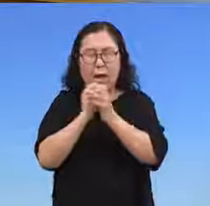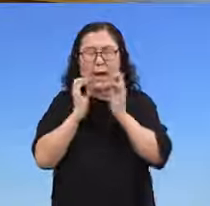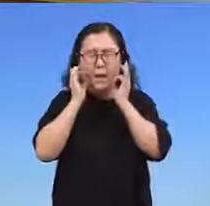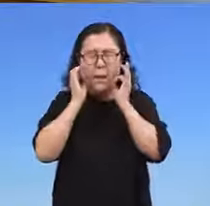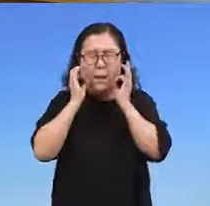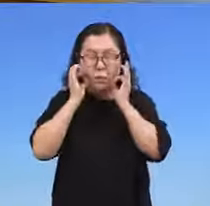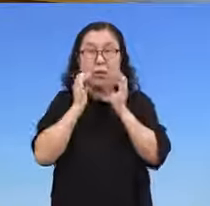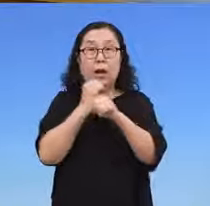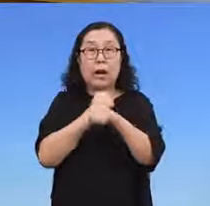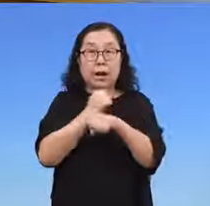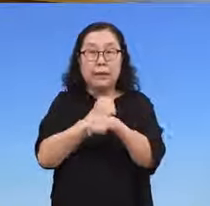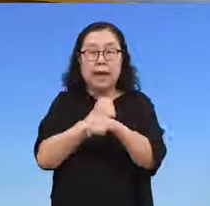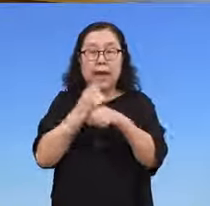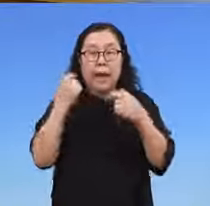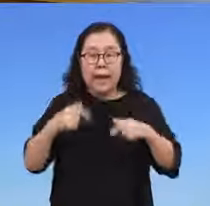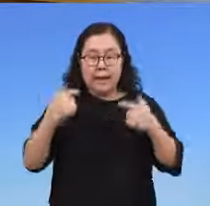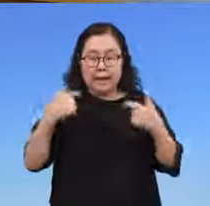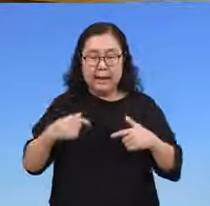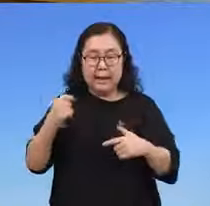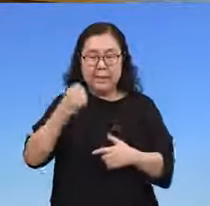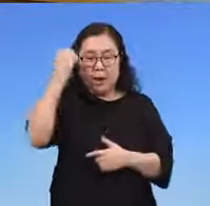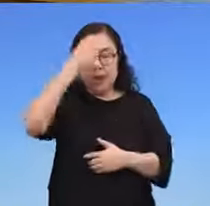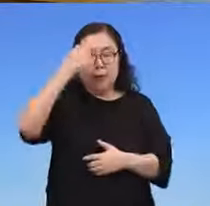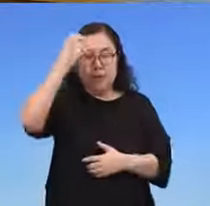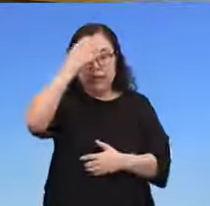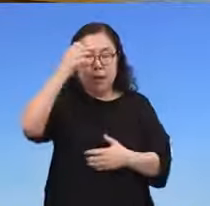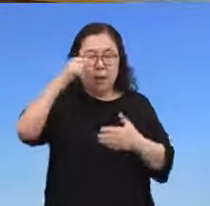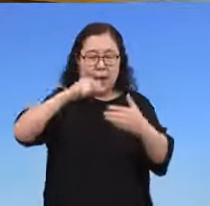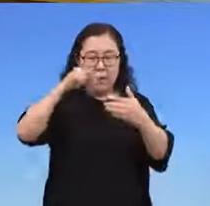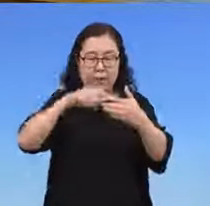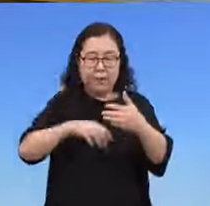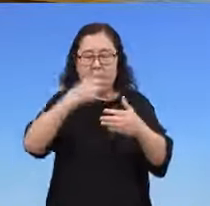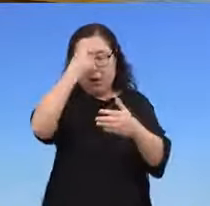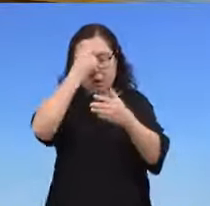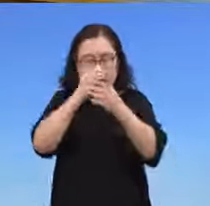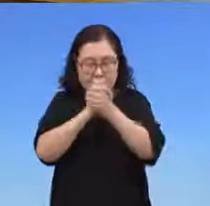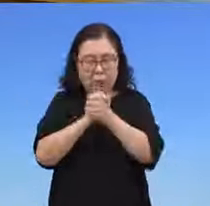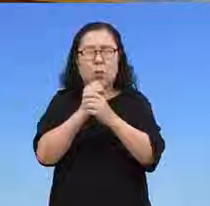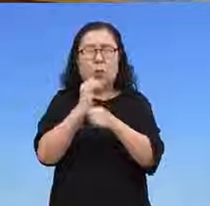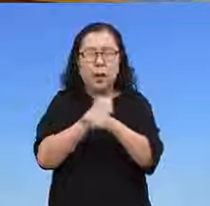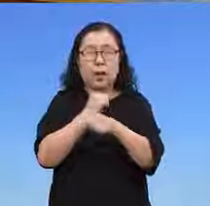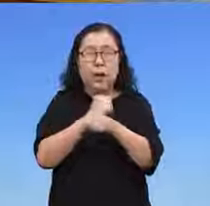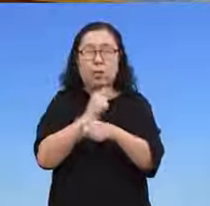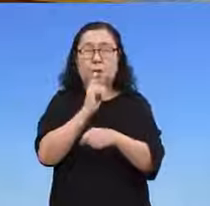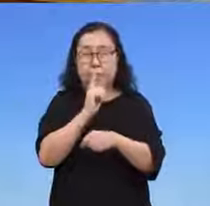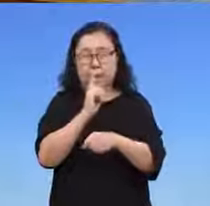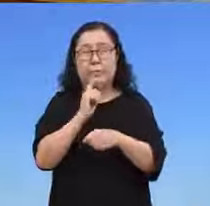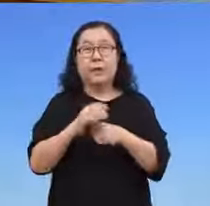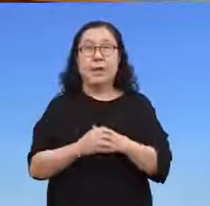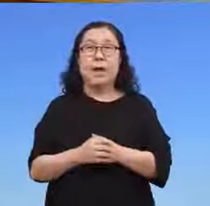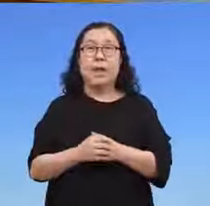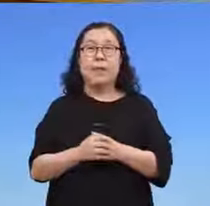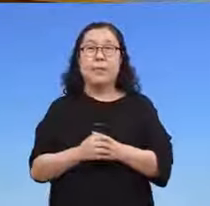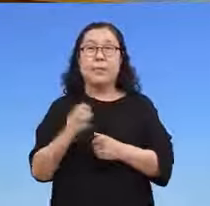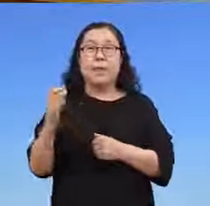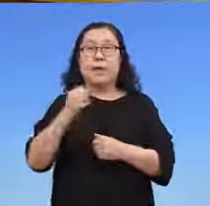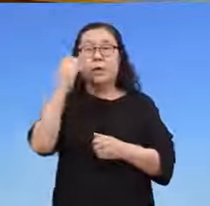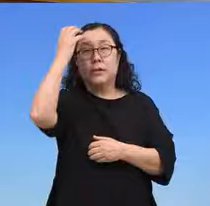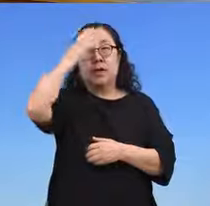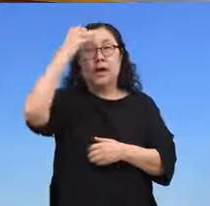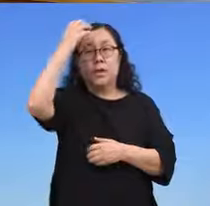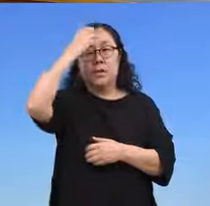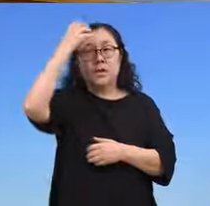하되 항상 성령 안에서 기도하고, 여기 나오는 성령 안에서 기도하고라는 말씀의 의미는요,